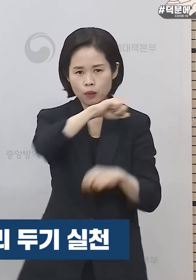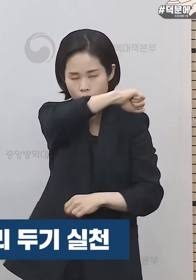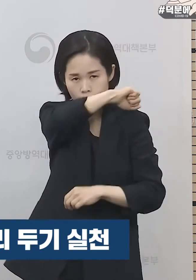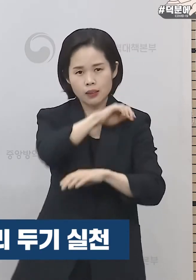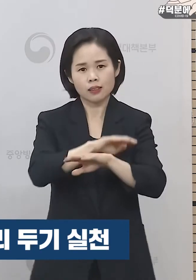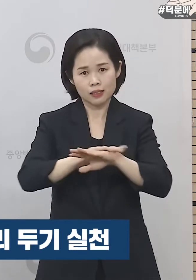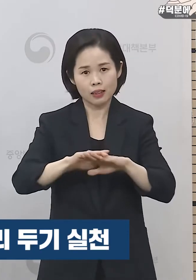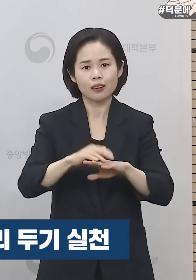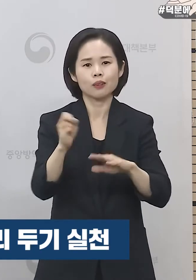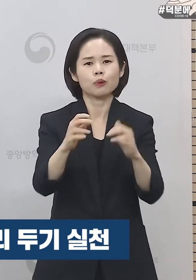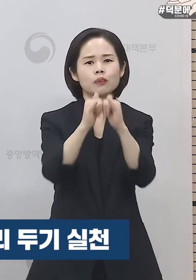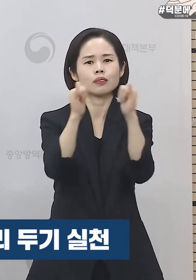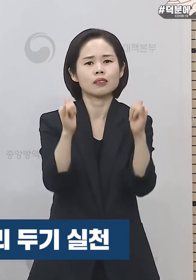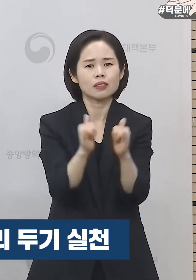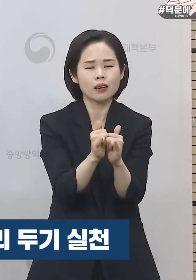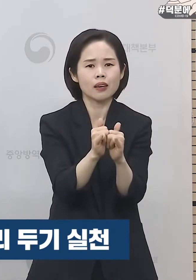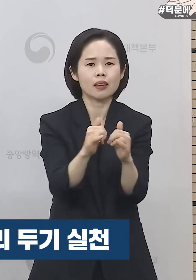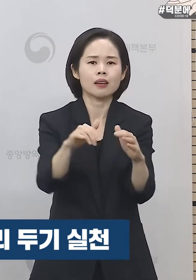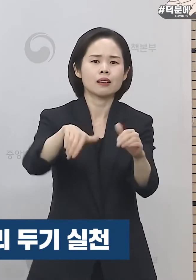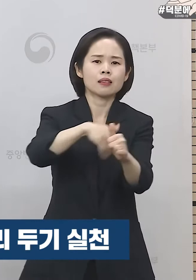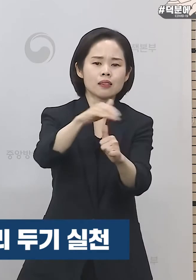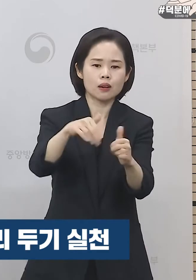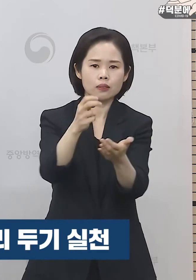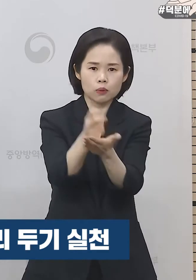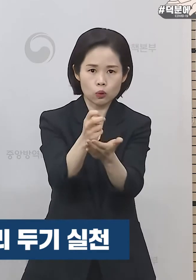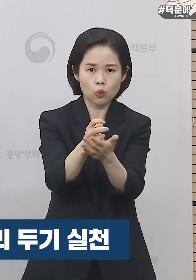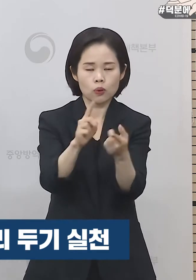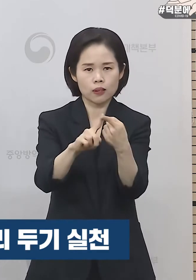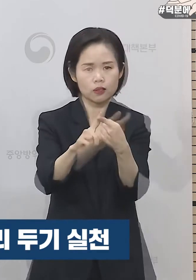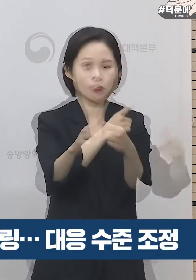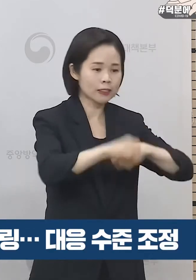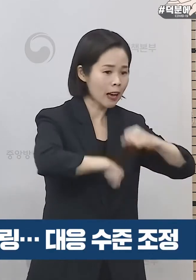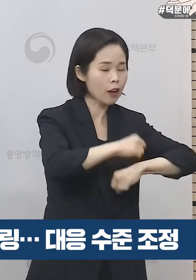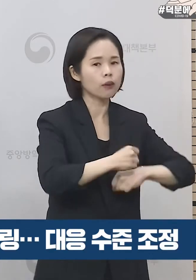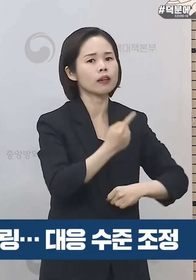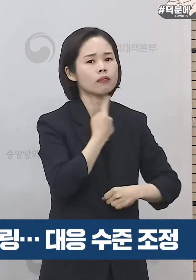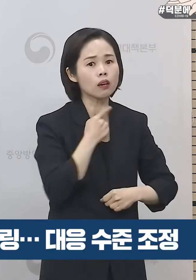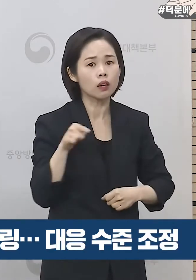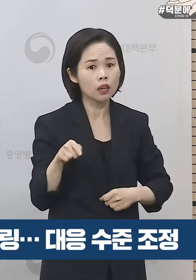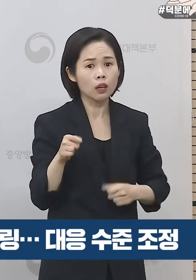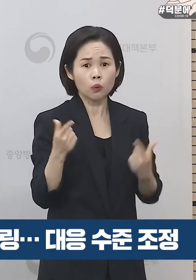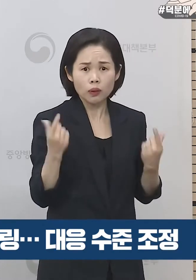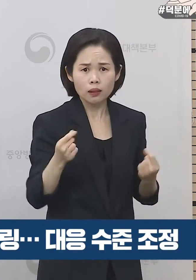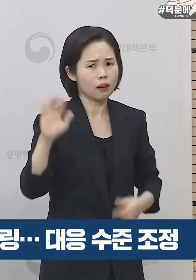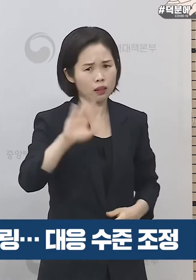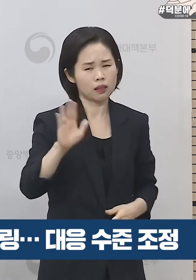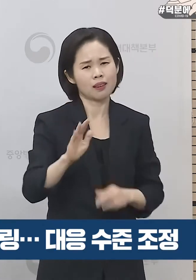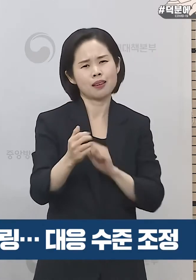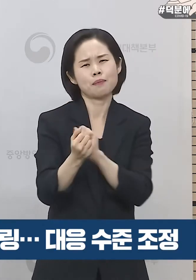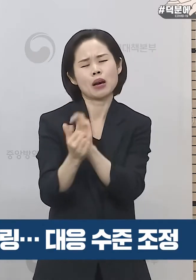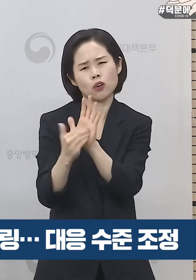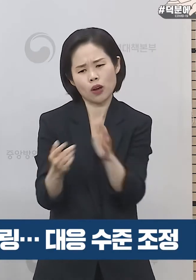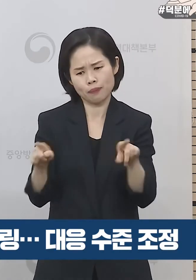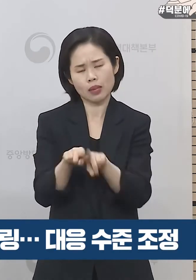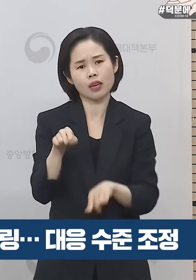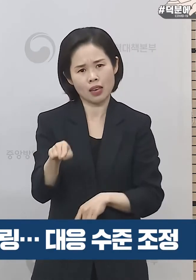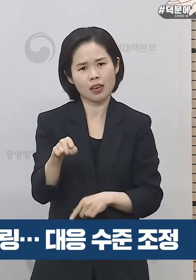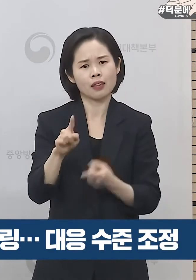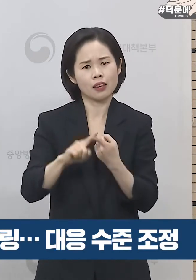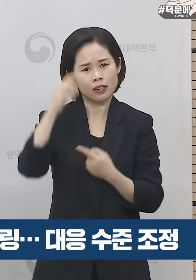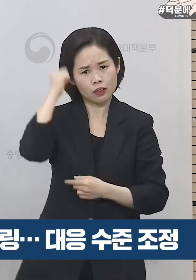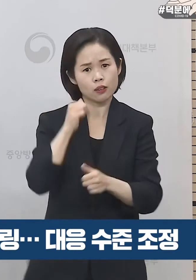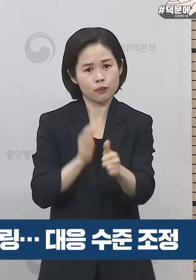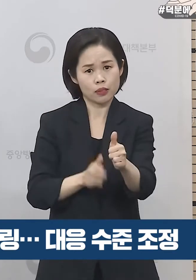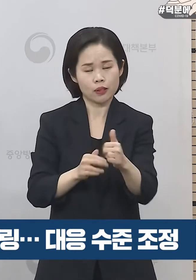노력이 다 같이 이루어져야 통제의 가능하다고 보고 있습니다 방역당국은 코로나 일고 국내 윙